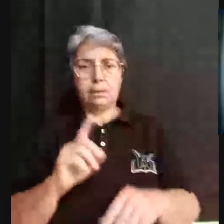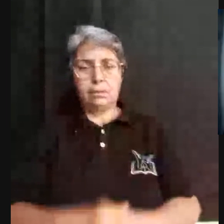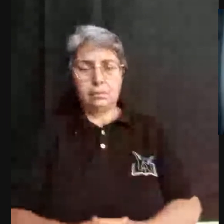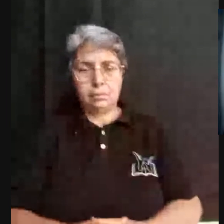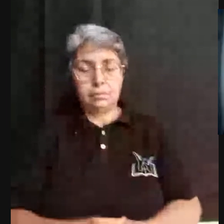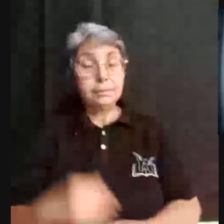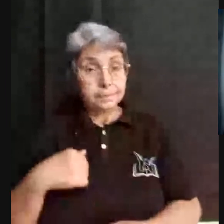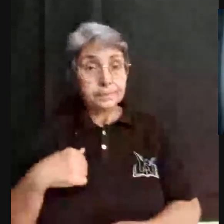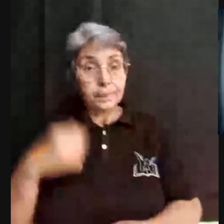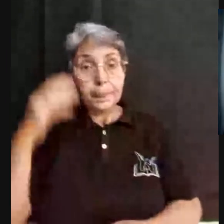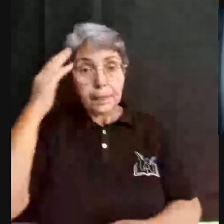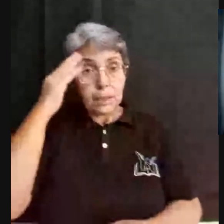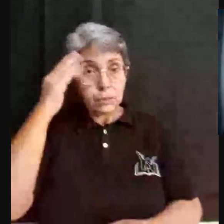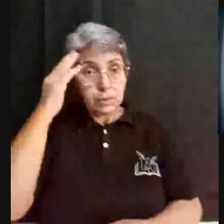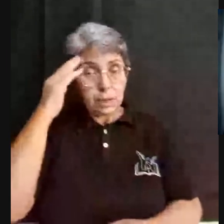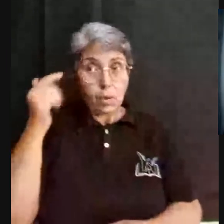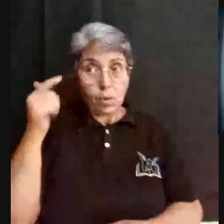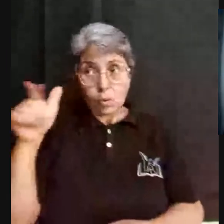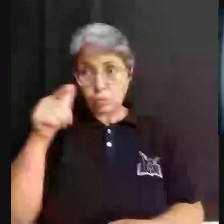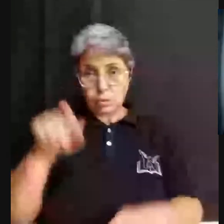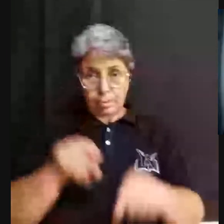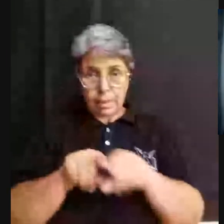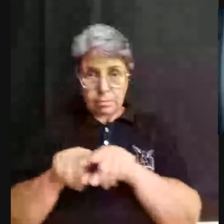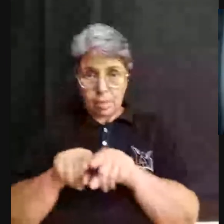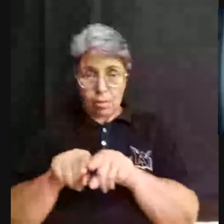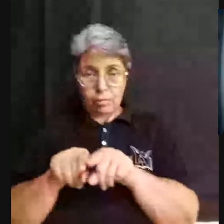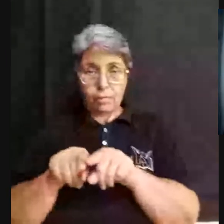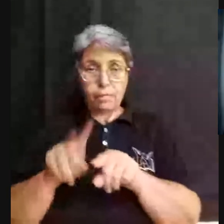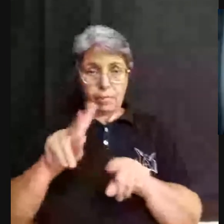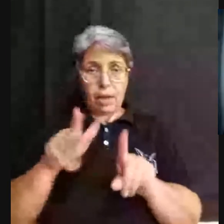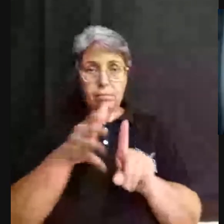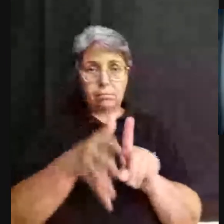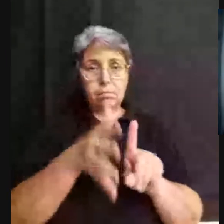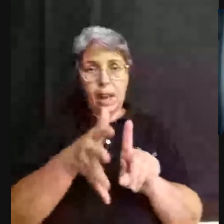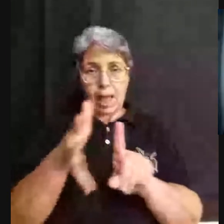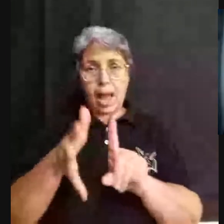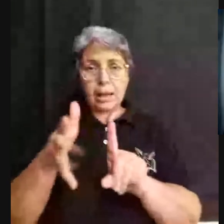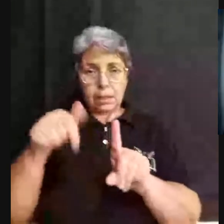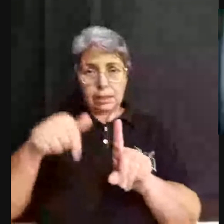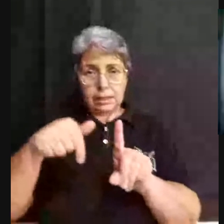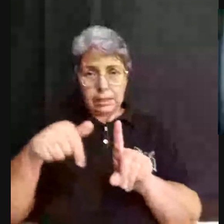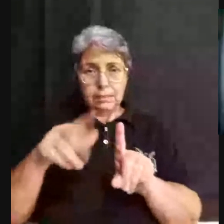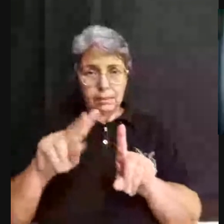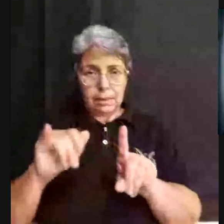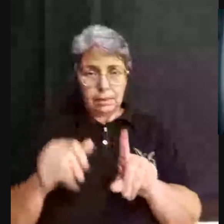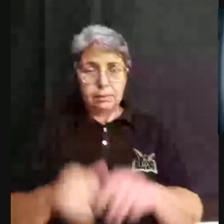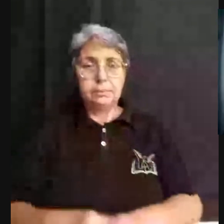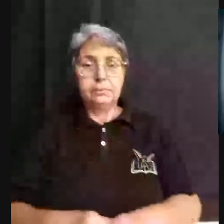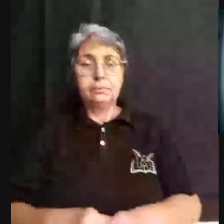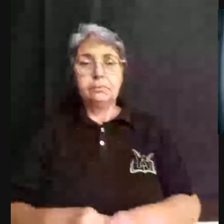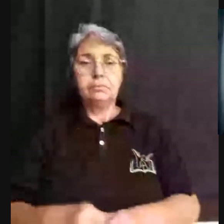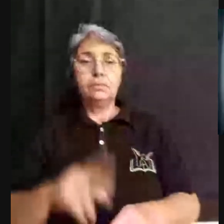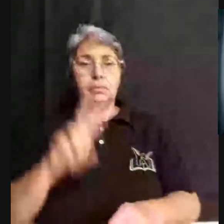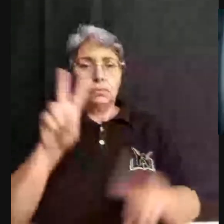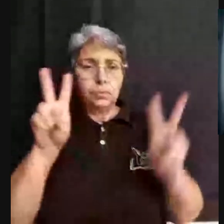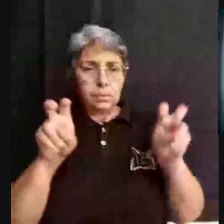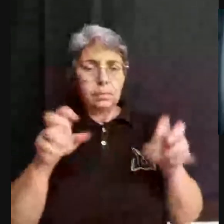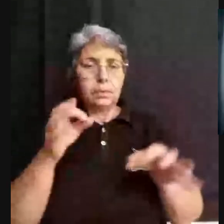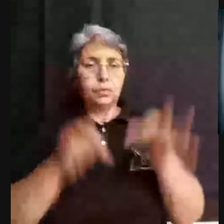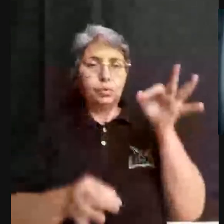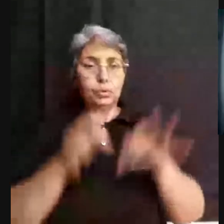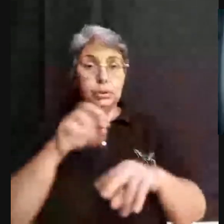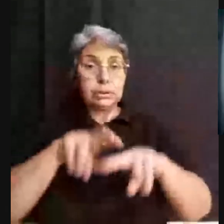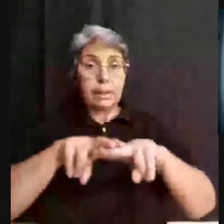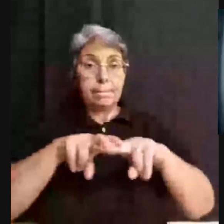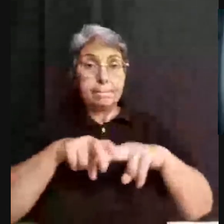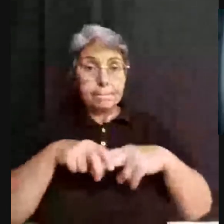a doutrina da justiça de Cristo em si, nesse Congresso 1888, vão se